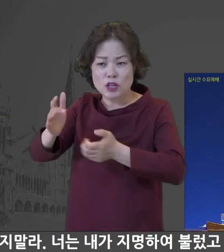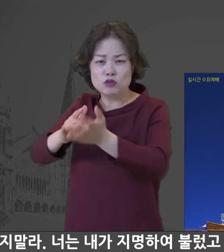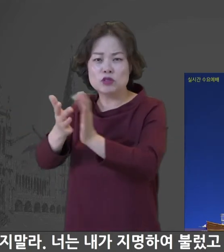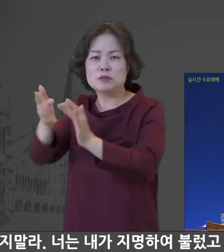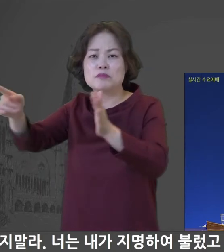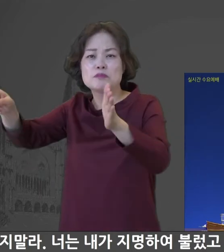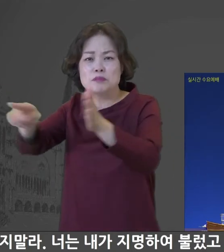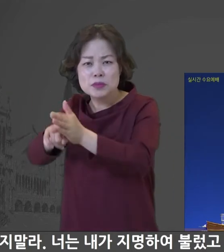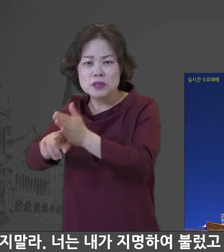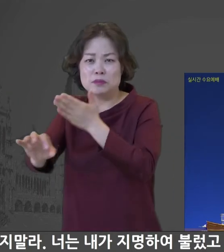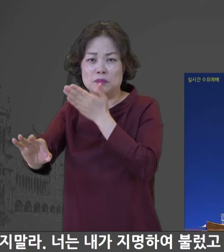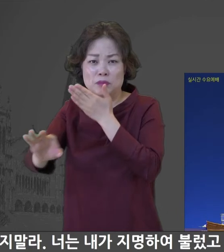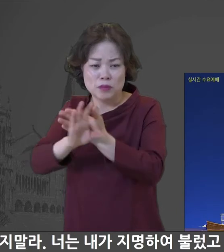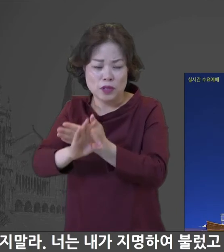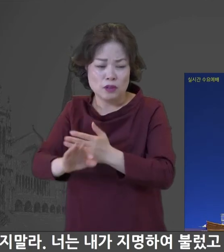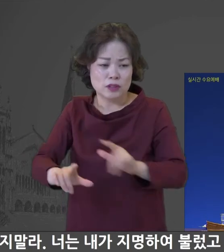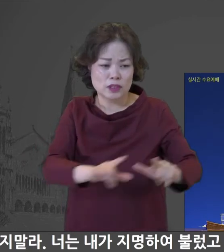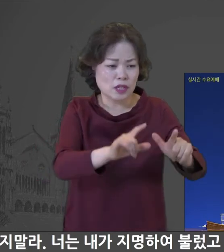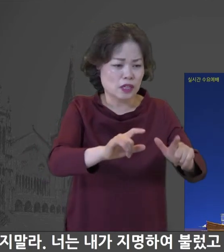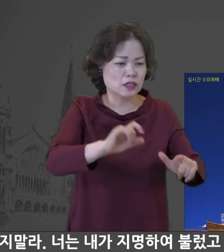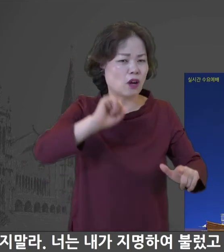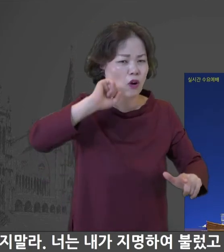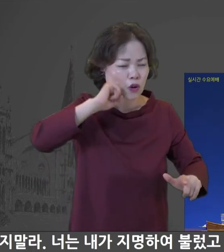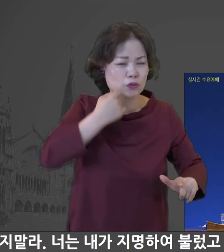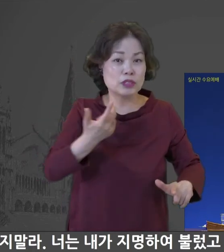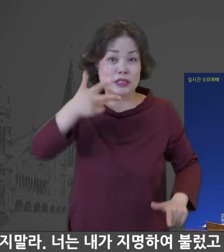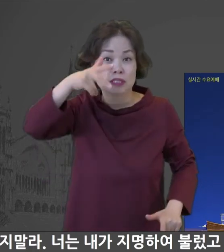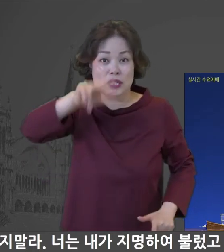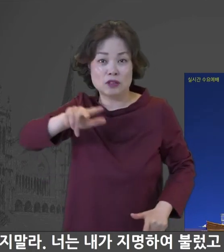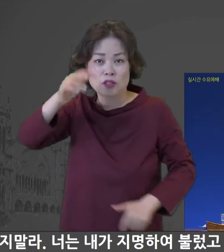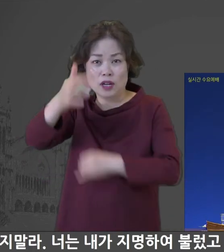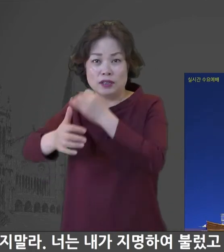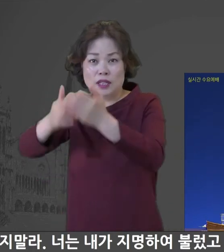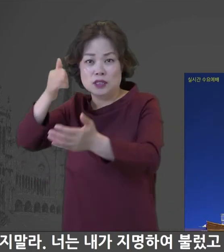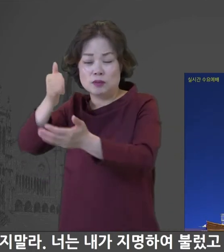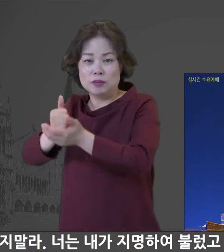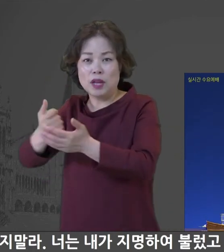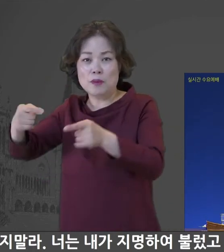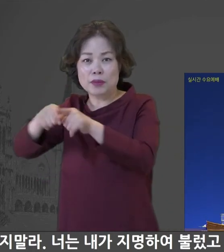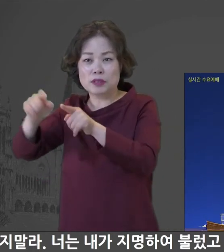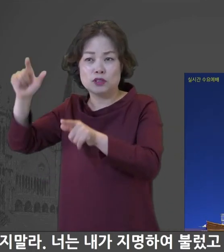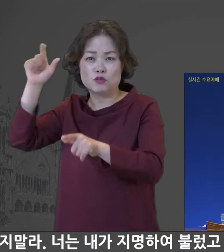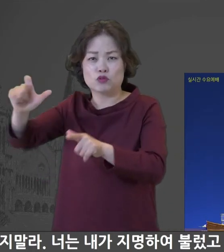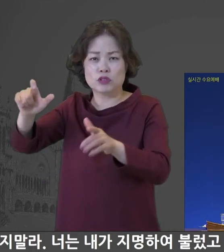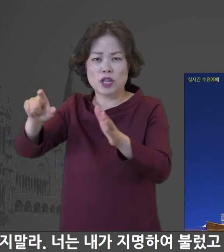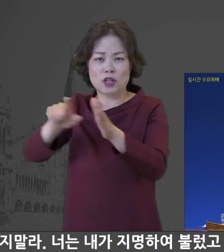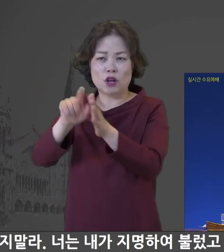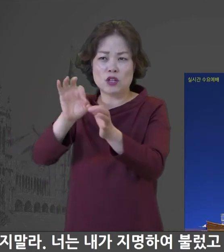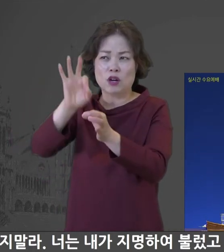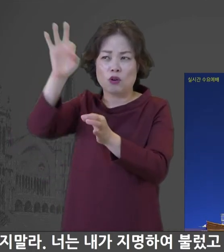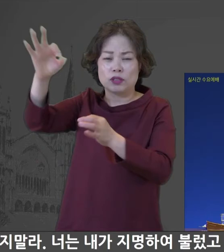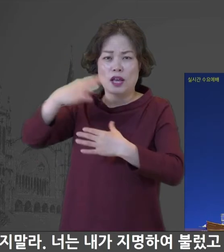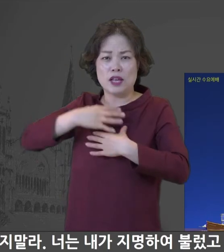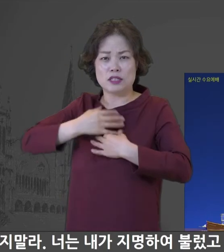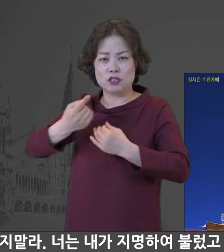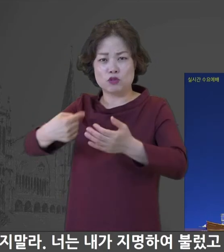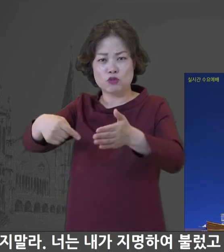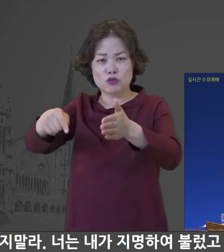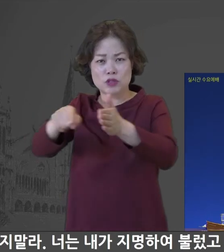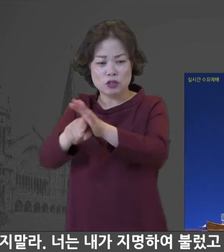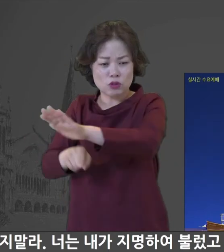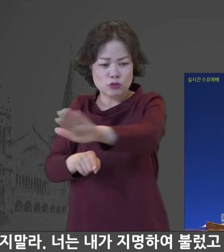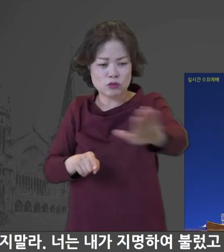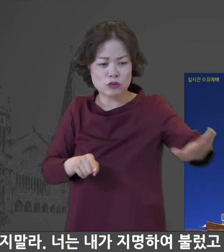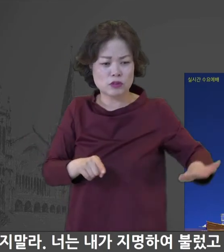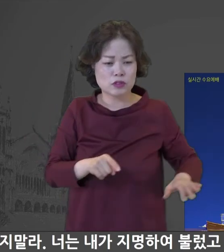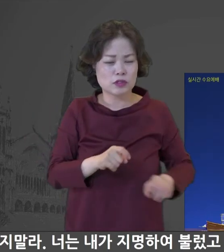우리의 삶이 녹록지 않아도 하나님이 나와 함께 하심을 굳게 믿고 영원한 안식으로 가기 위하여 우리가 우리의